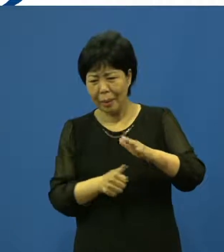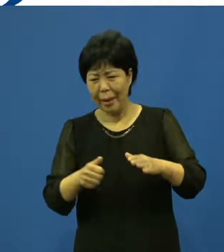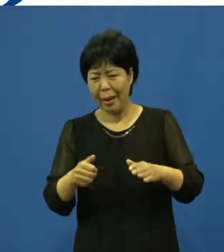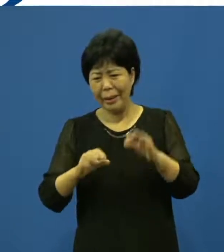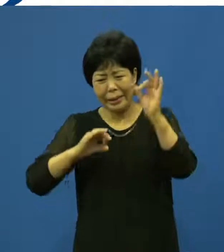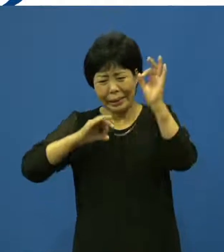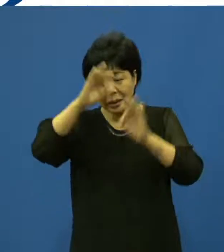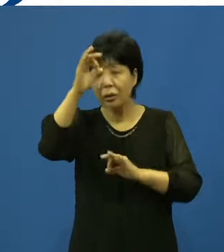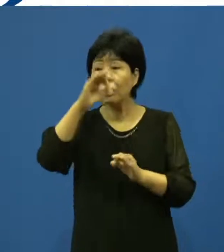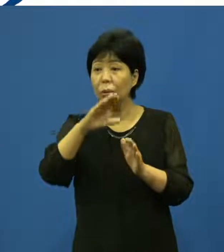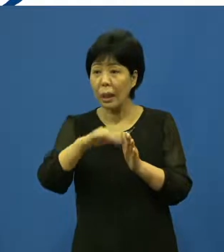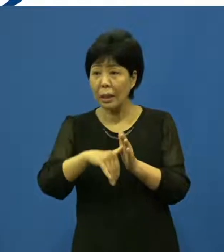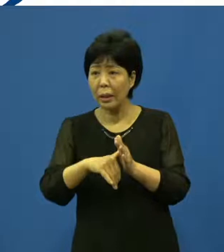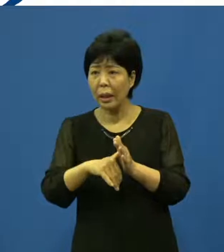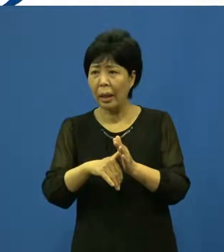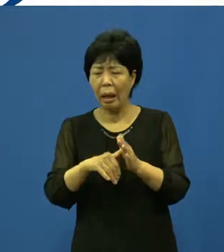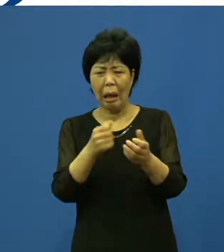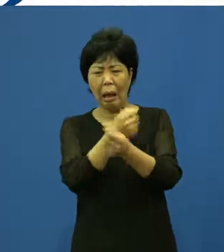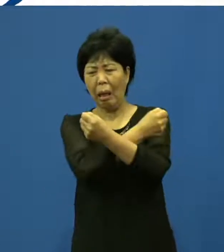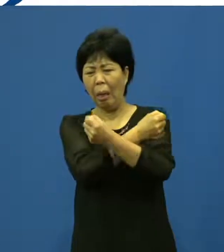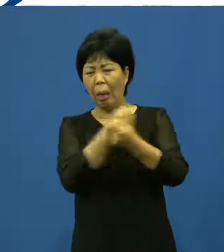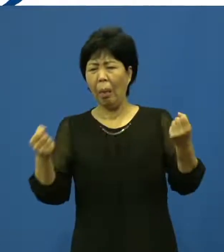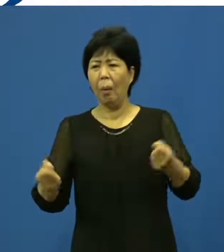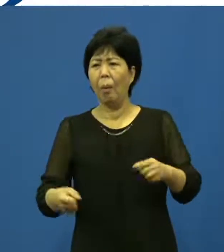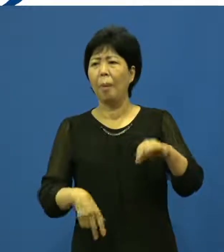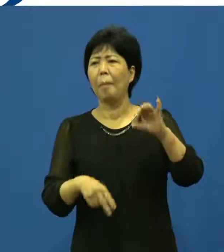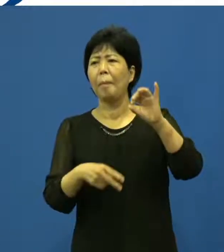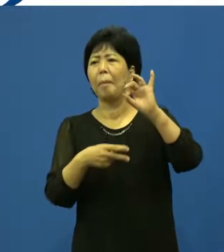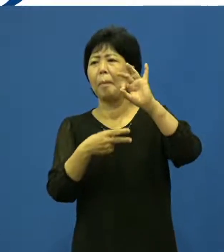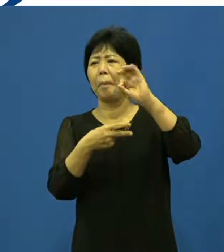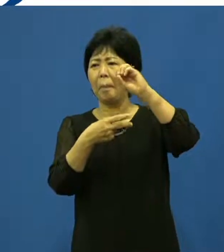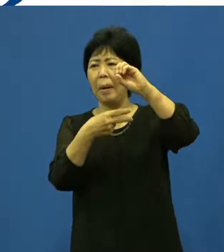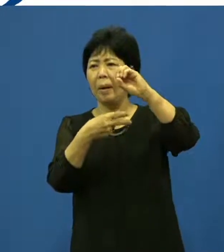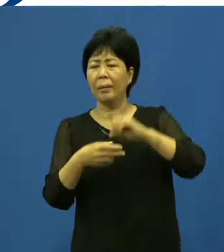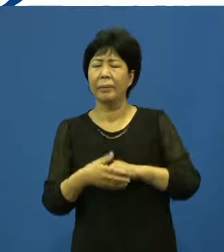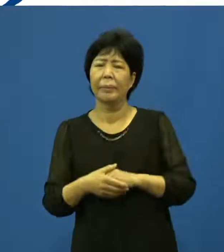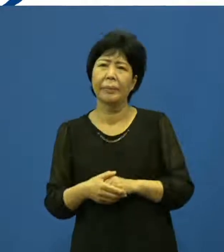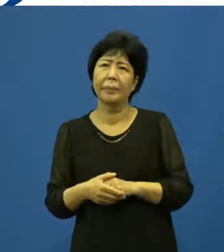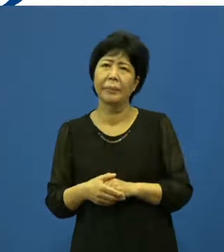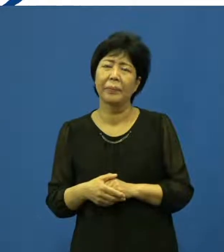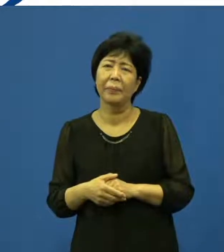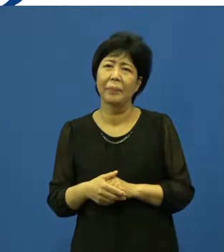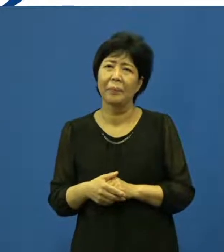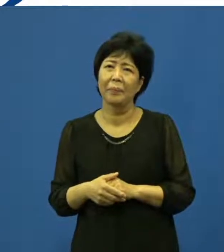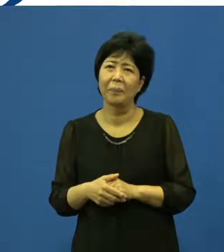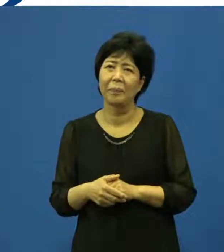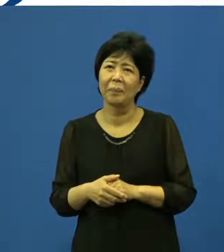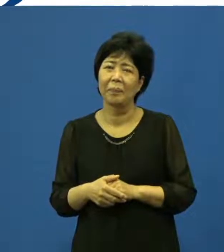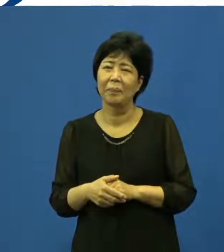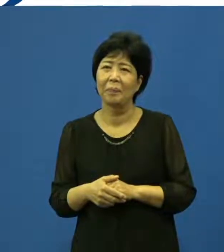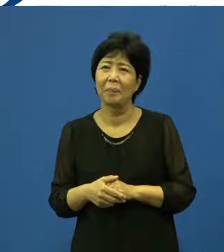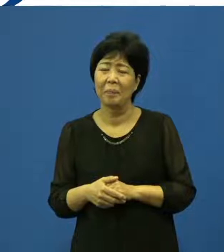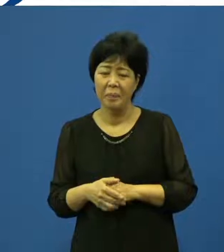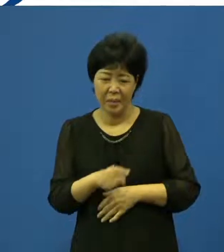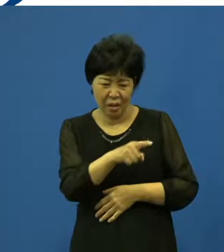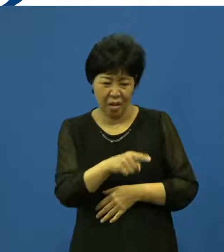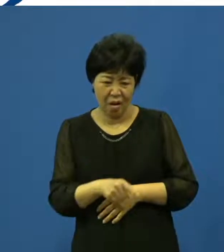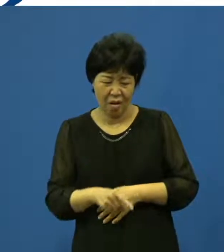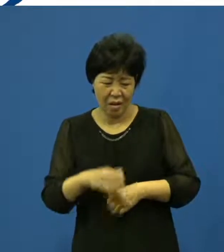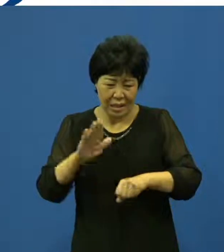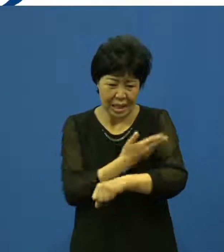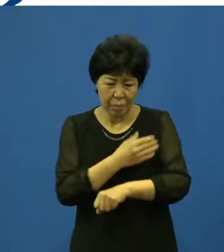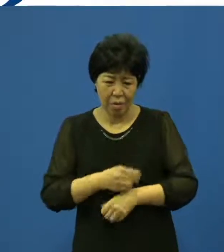인간관계에서도 카운트를 하고 있습니다. 또 두 번째야, 세 번째야, 3세 번.